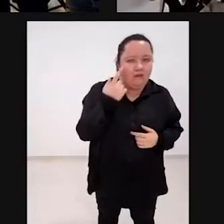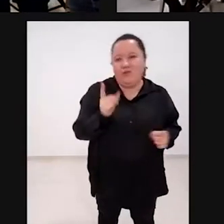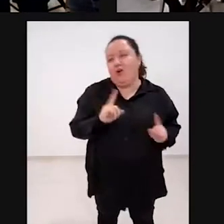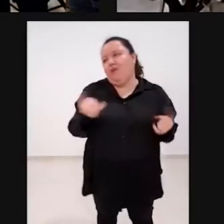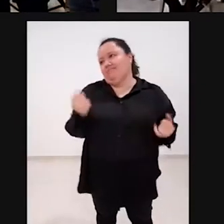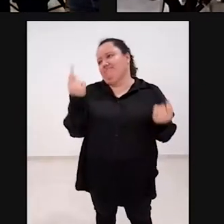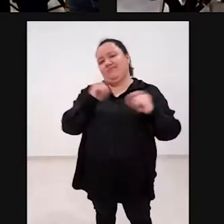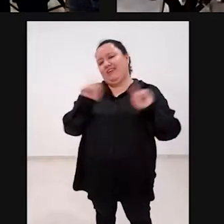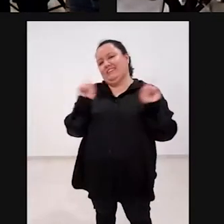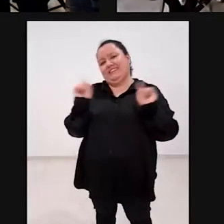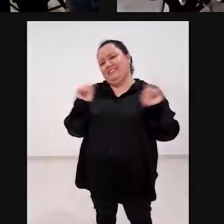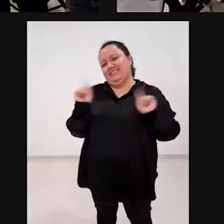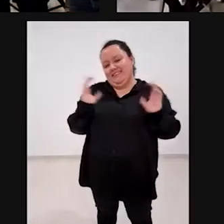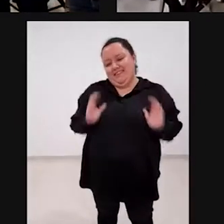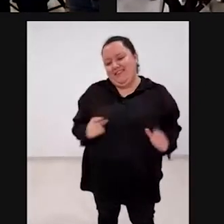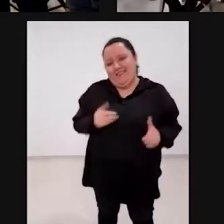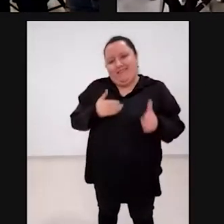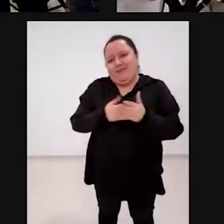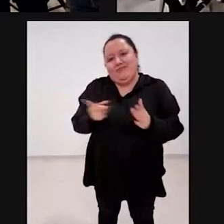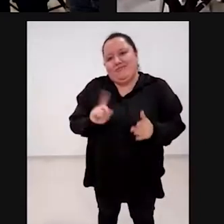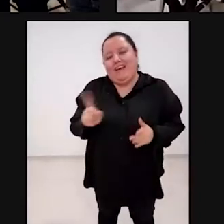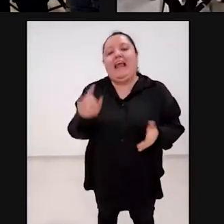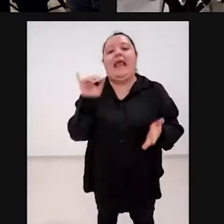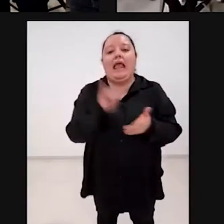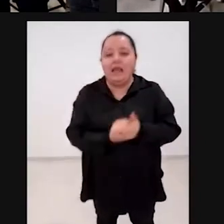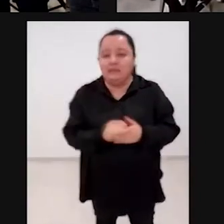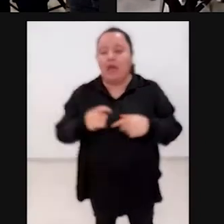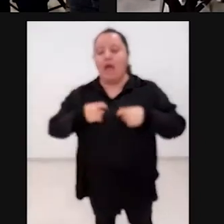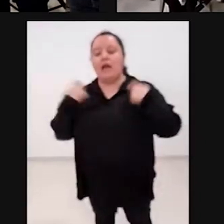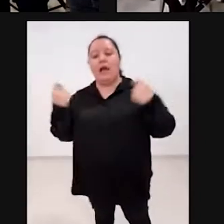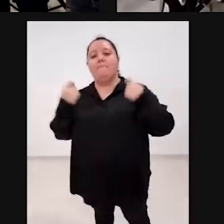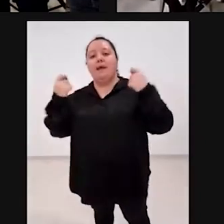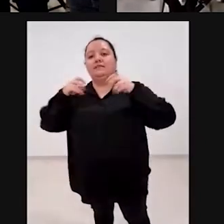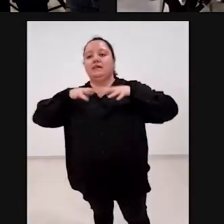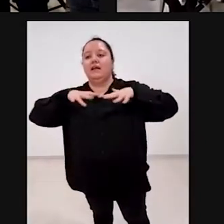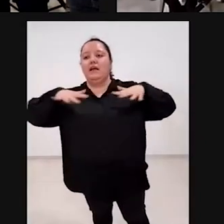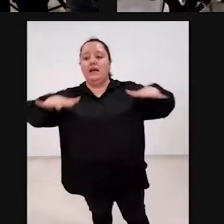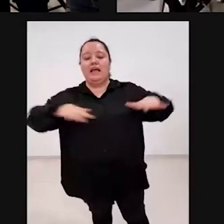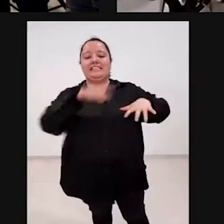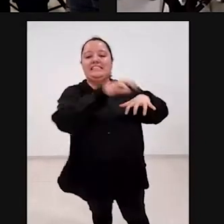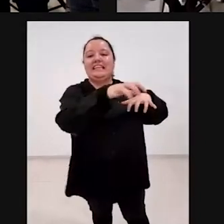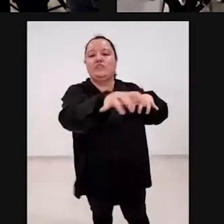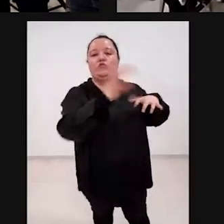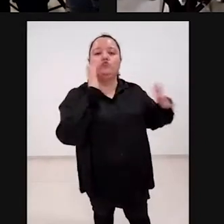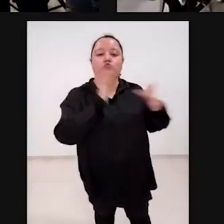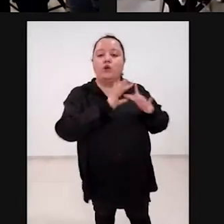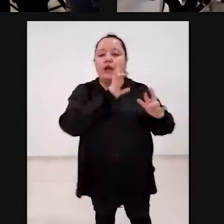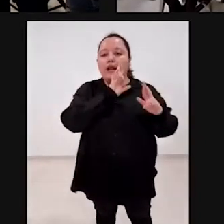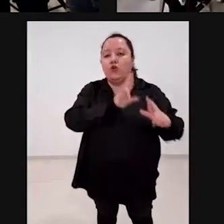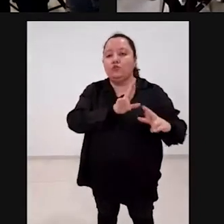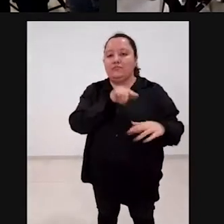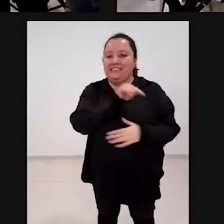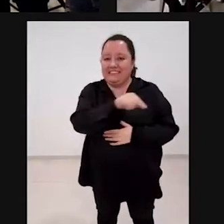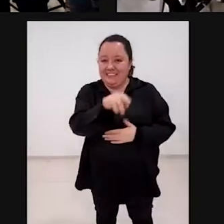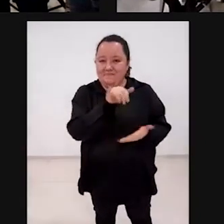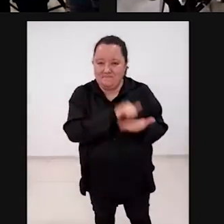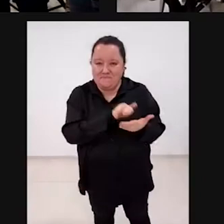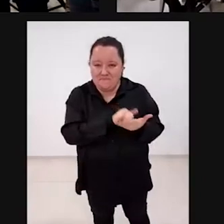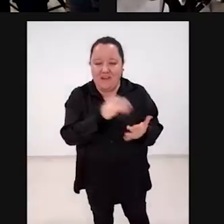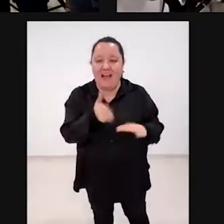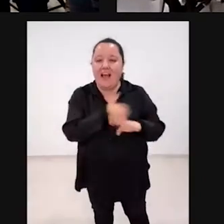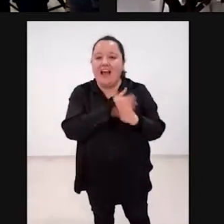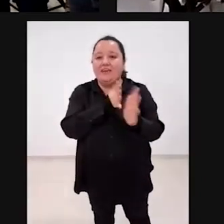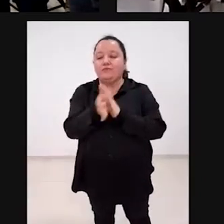en esa campaña de reconocimiento la escuela